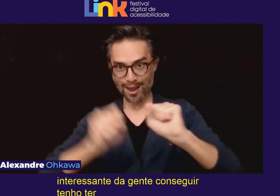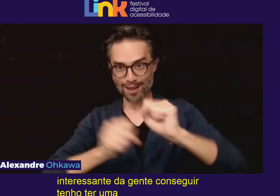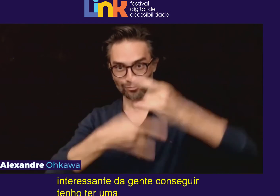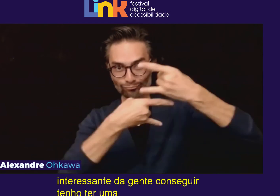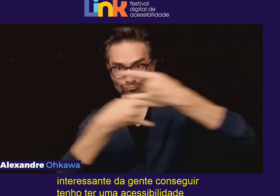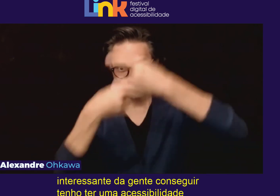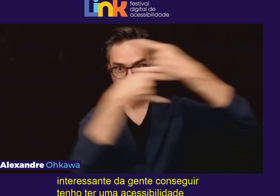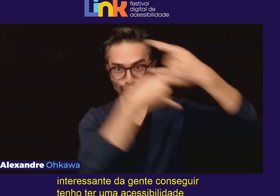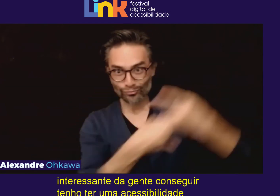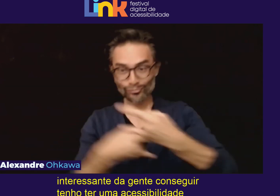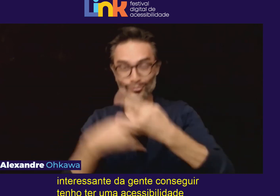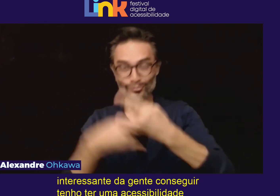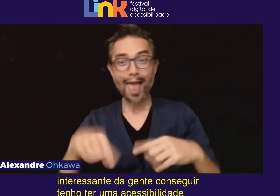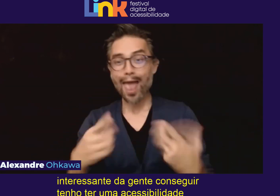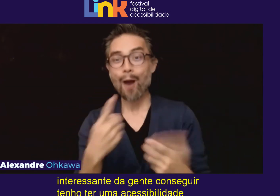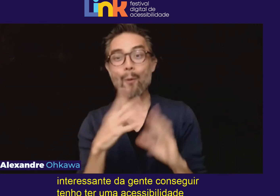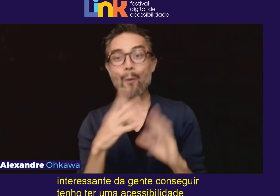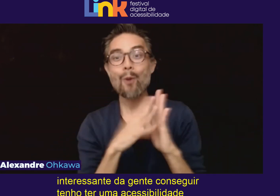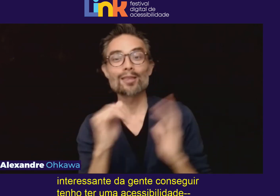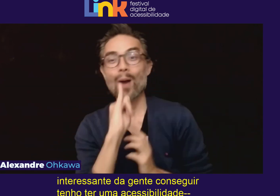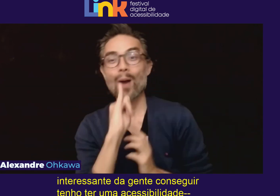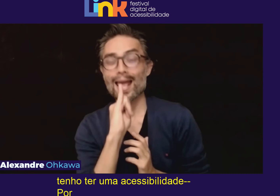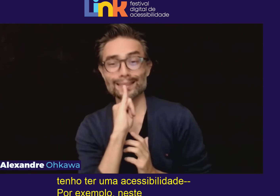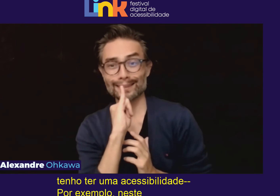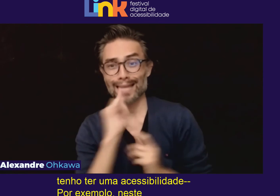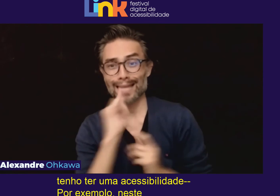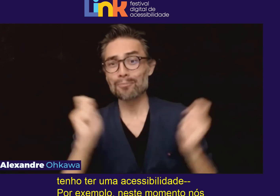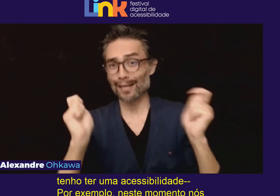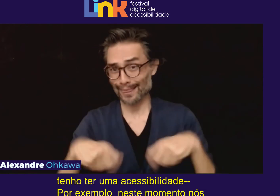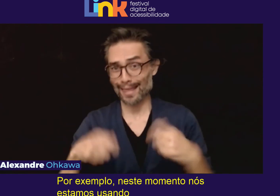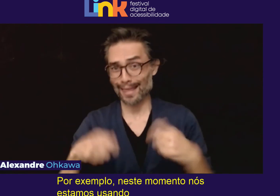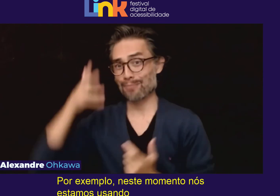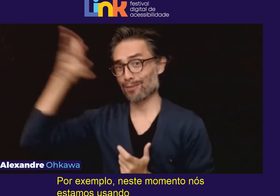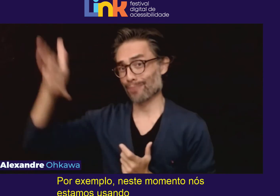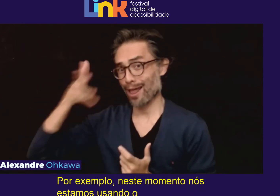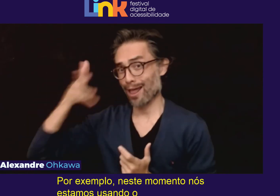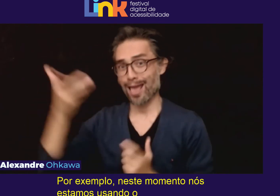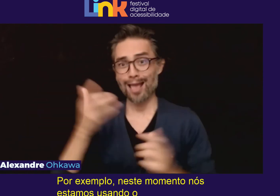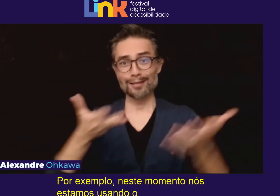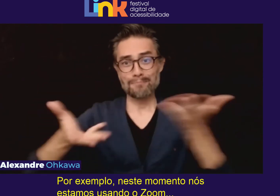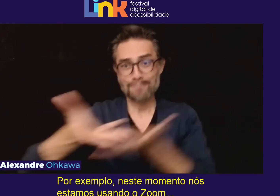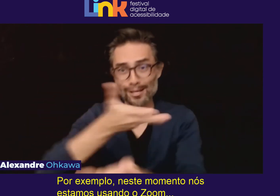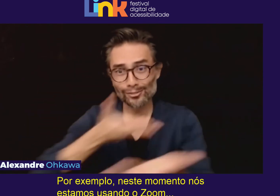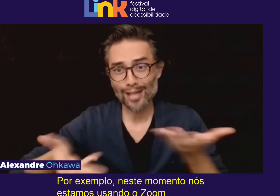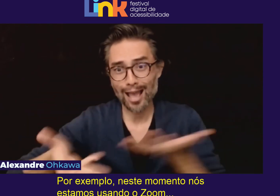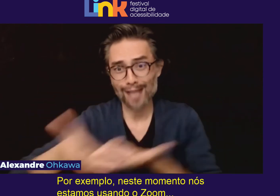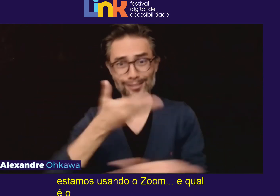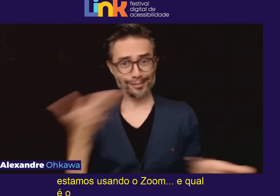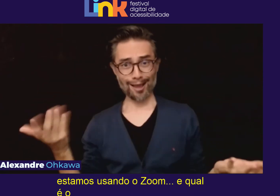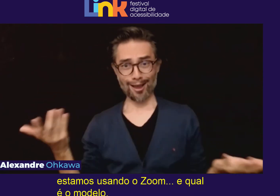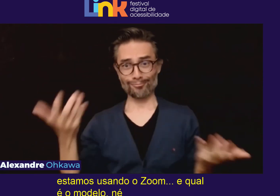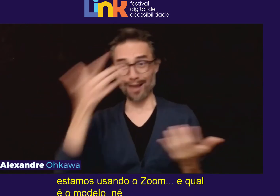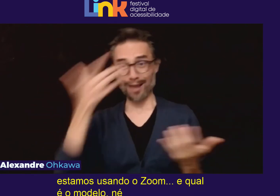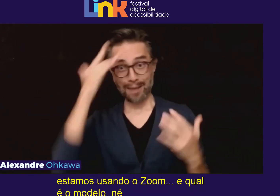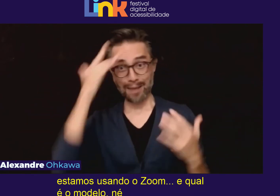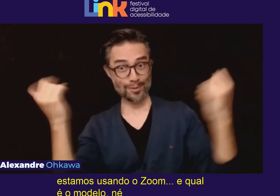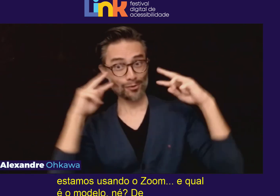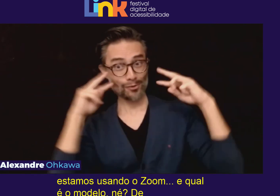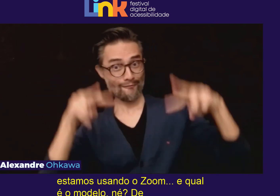né, neste momento, nós estamos usando o Zoom. E qual é o modelo, né, de capacitação? Agora, nós estamos fazendo uma